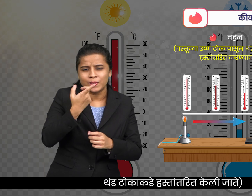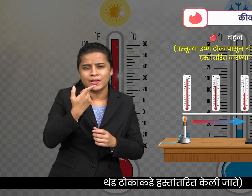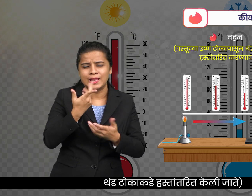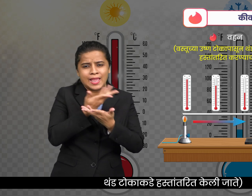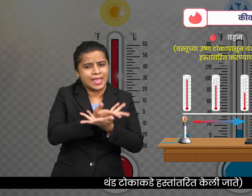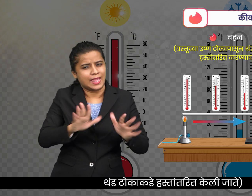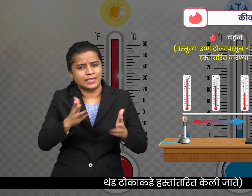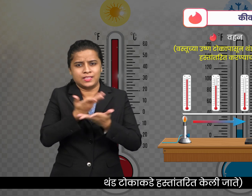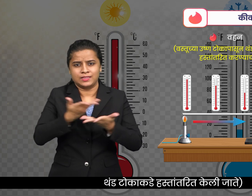जाते.